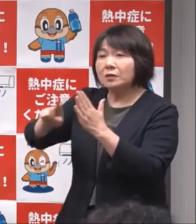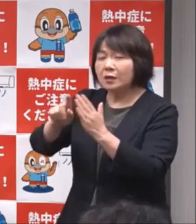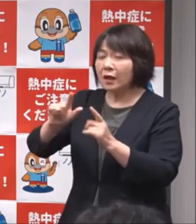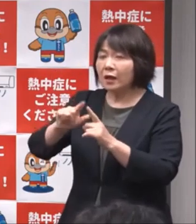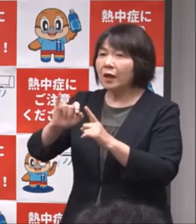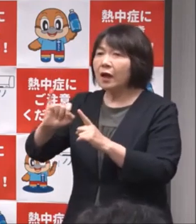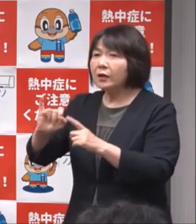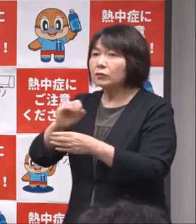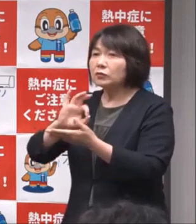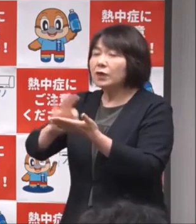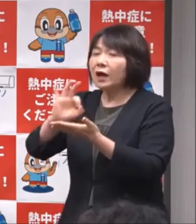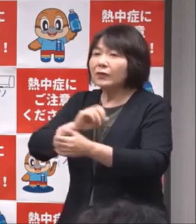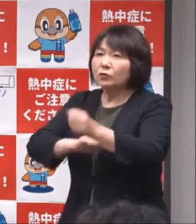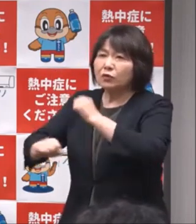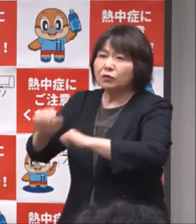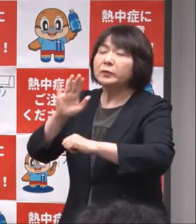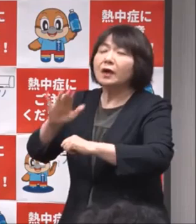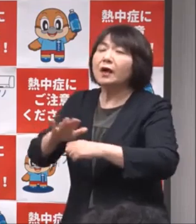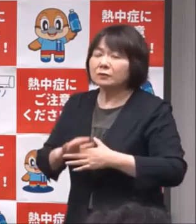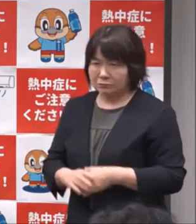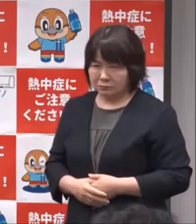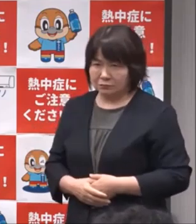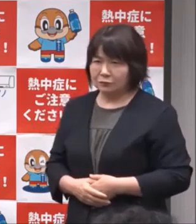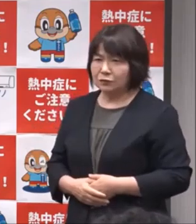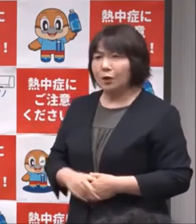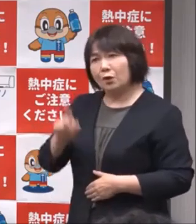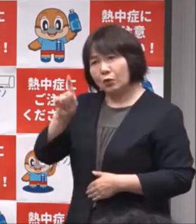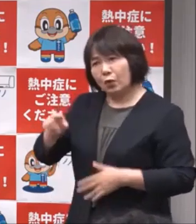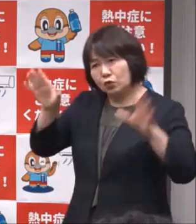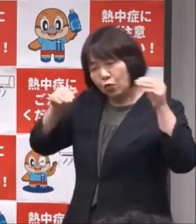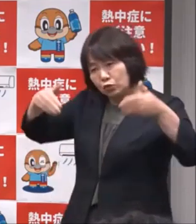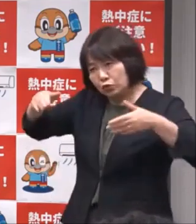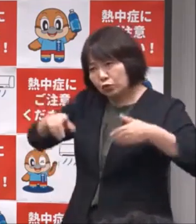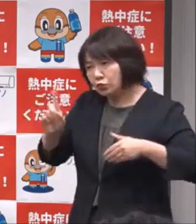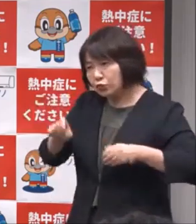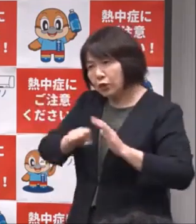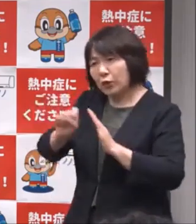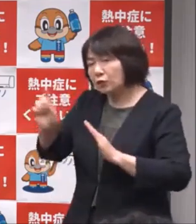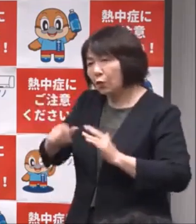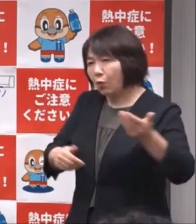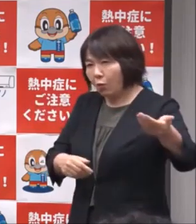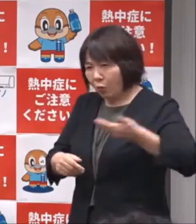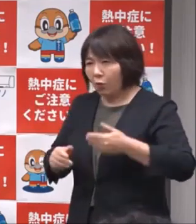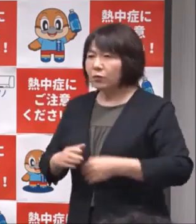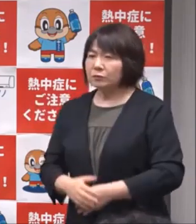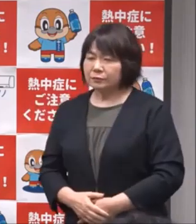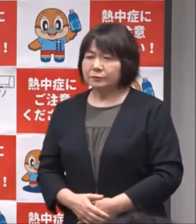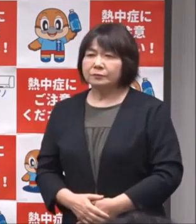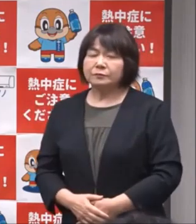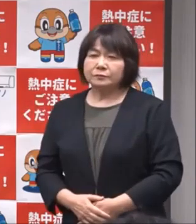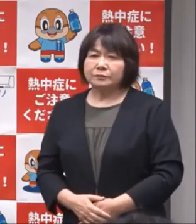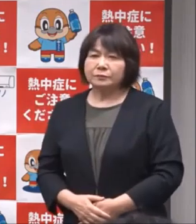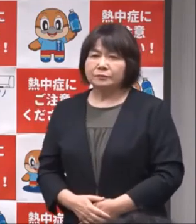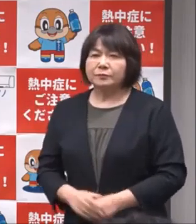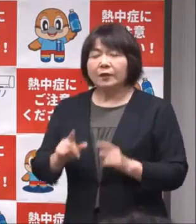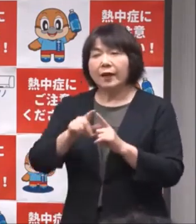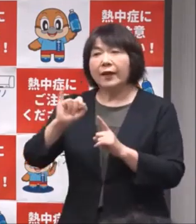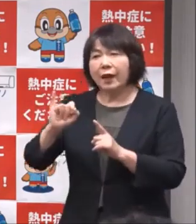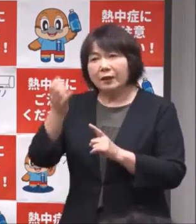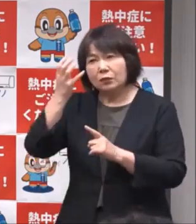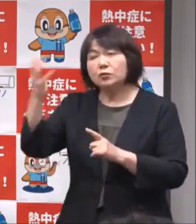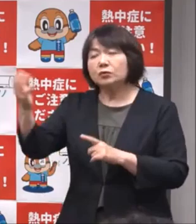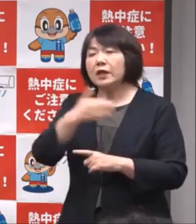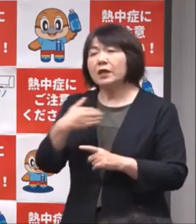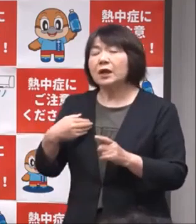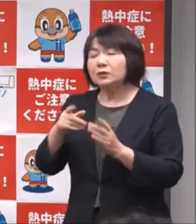AI を使った取り組みがあるんで、それのから情報収集して生かすということは考えてないでしょうか。 AI 予測等で